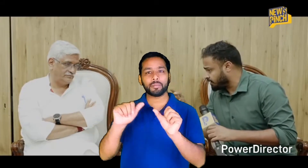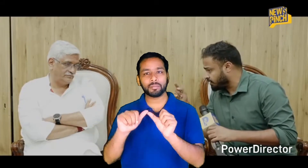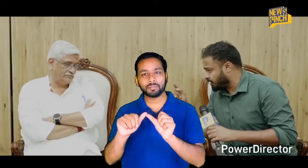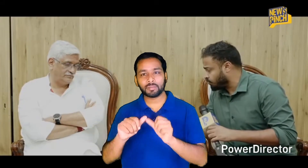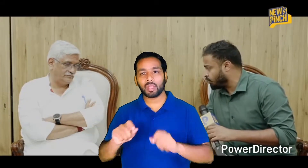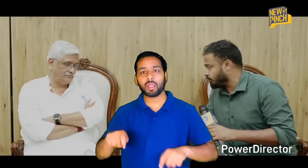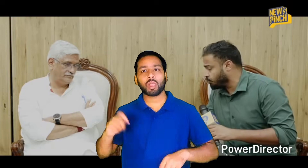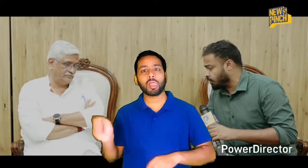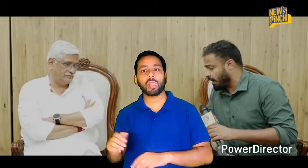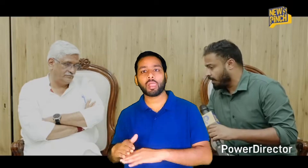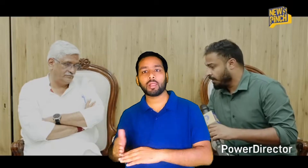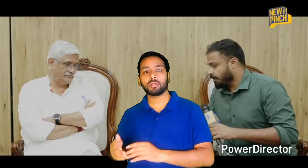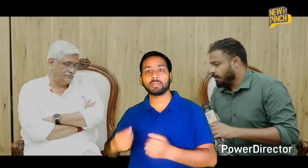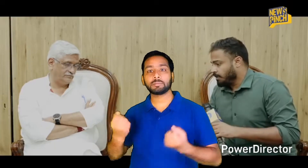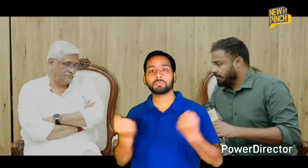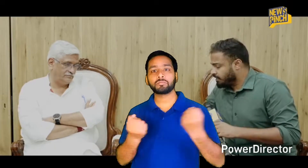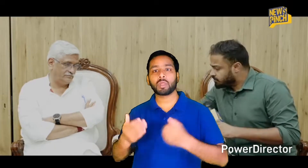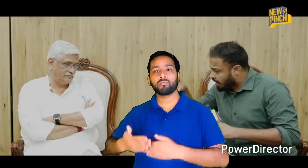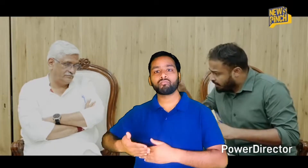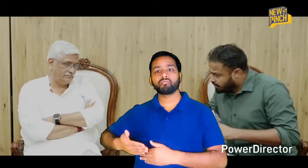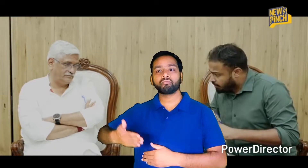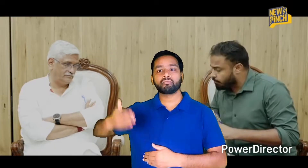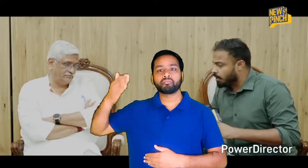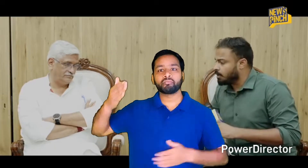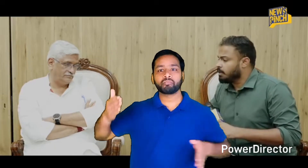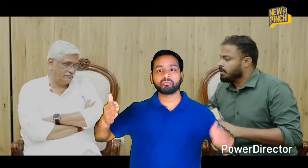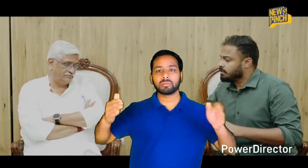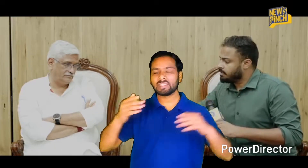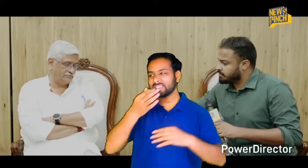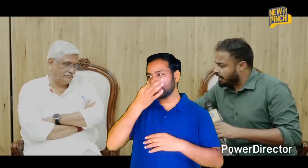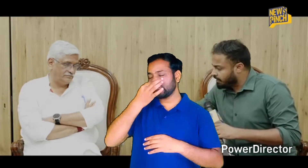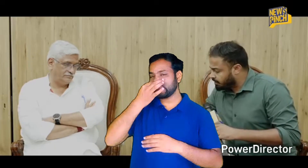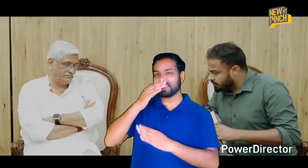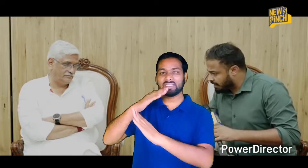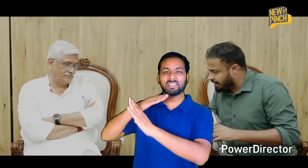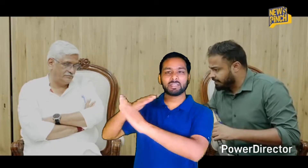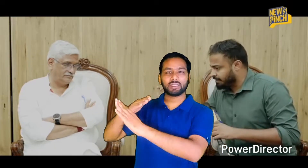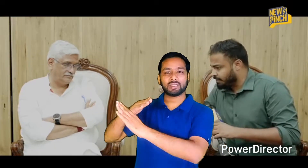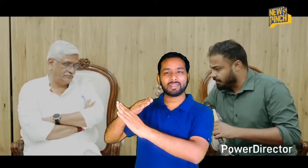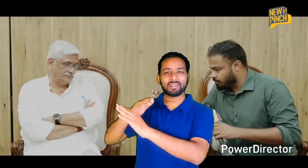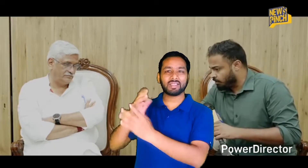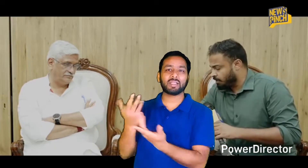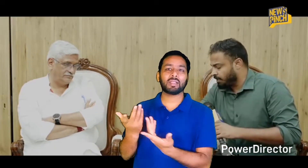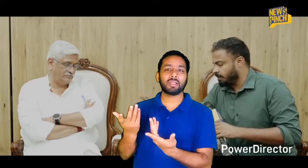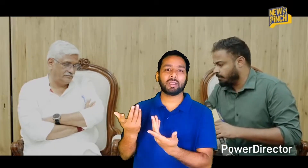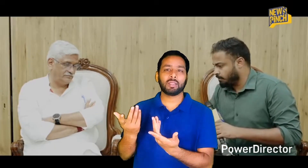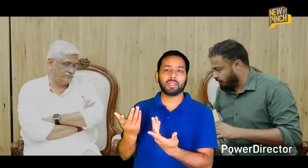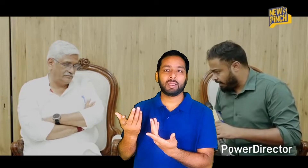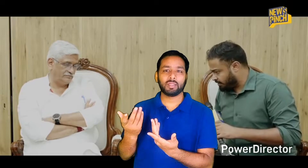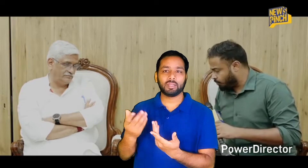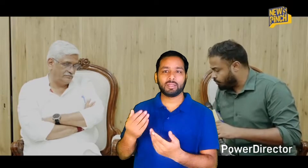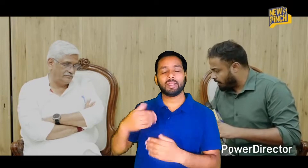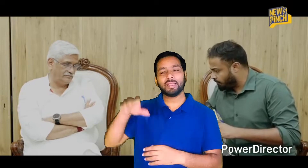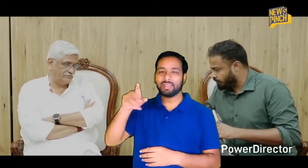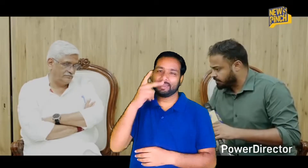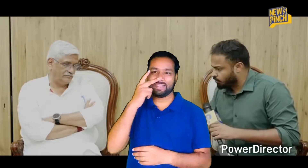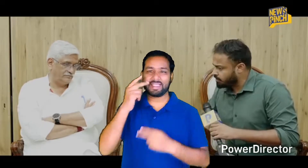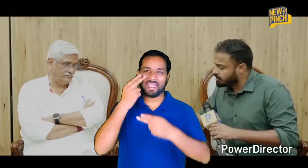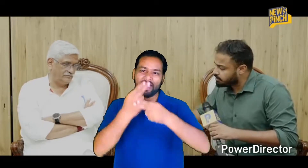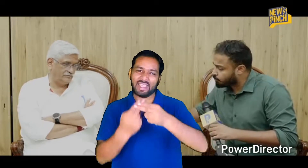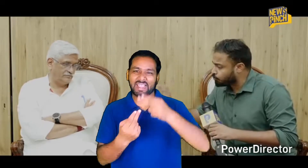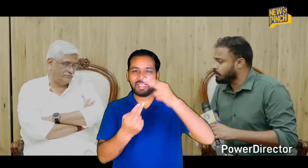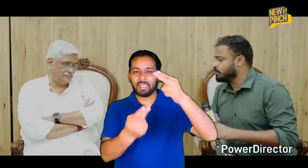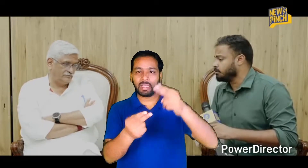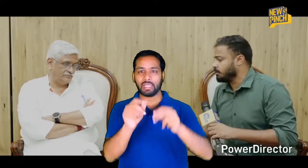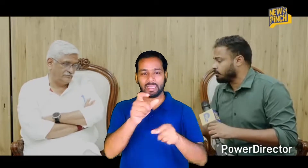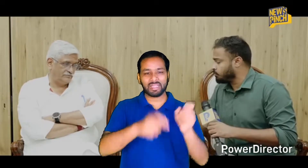चढ़ा के जाते हैं ताकि उन्हें बदबू ना आए। ये सारे नंबर, ये सारे इजरायली टेक्निक और ये ऐसा होगा फिर वैसा होगा,